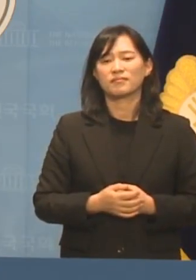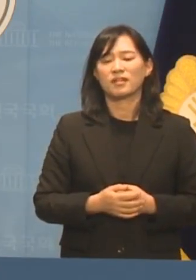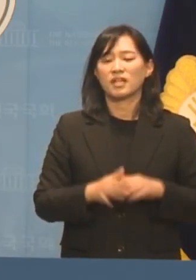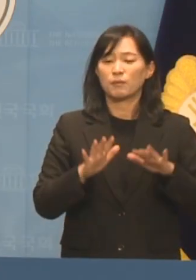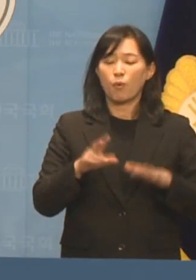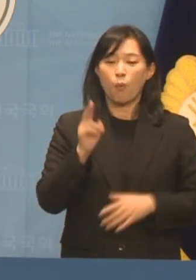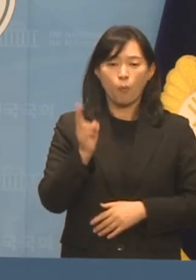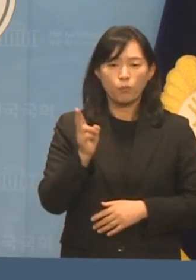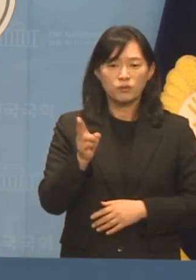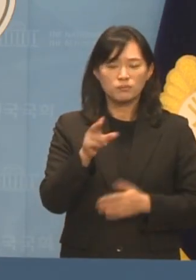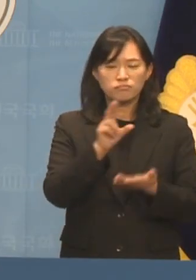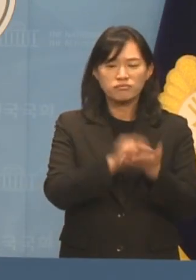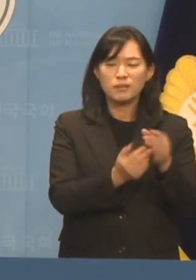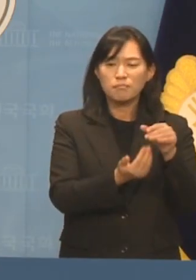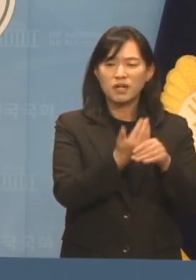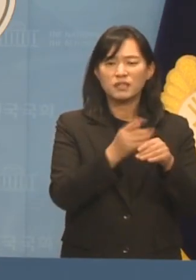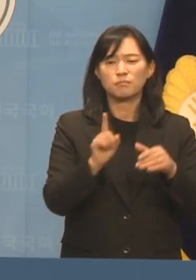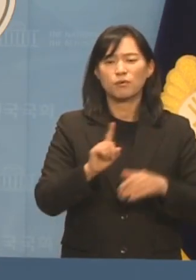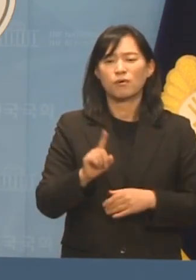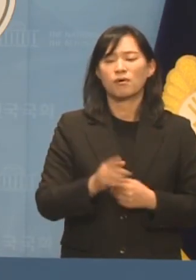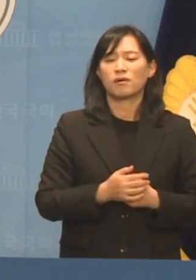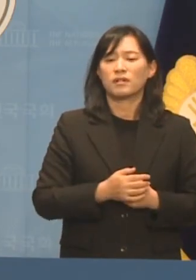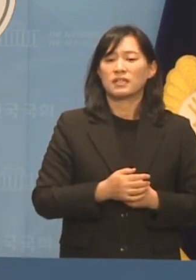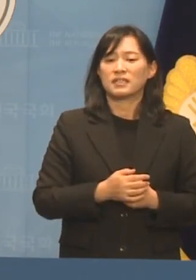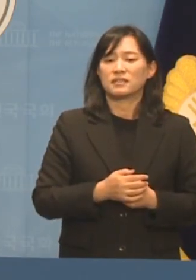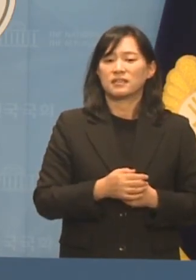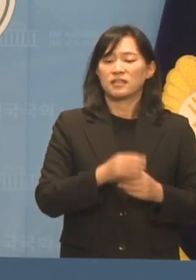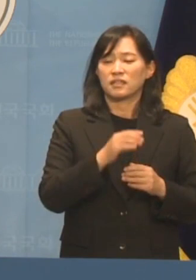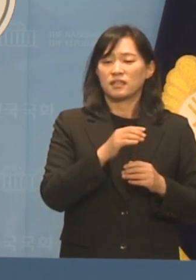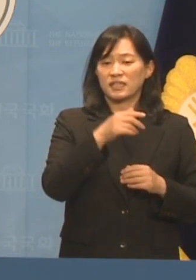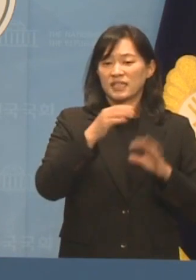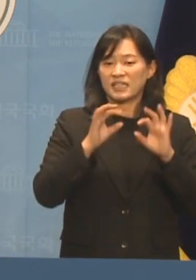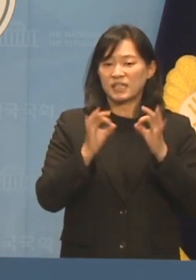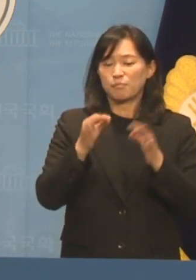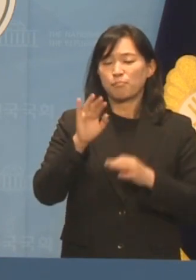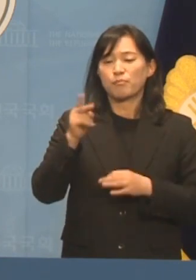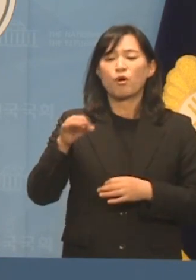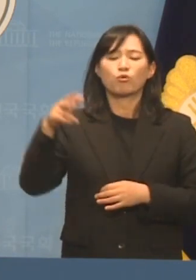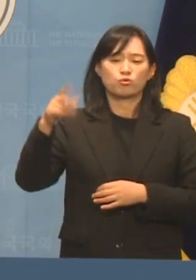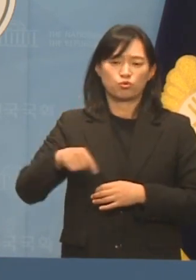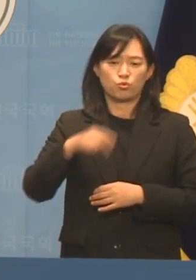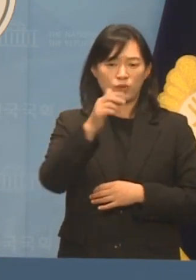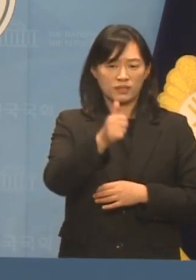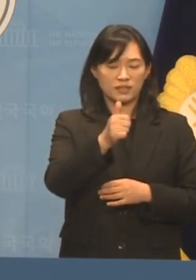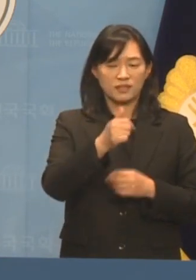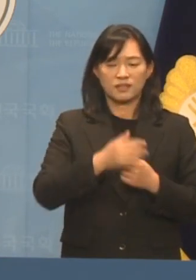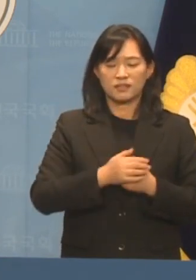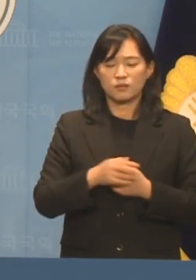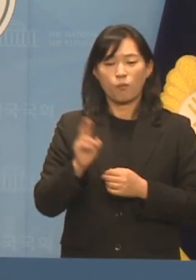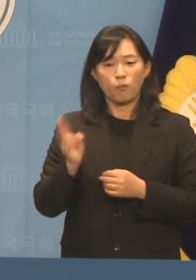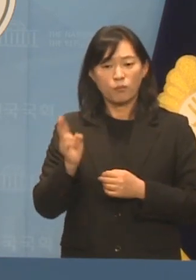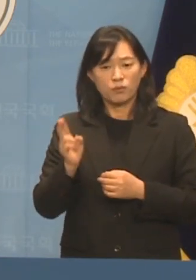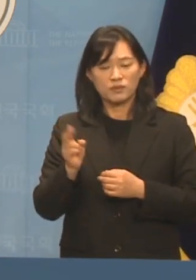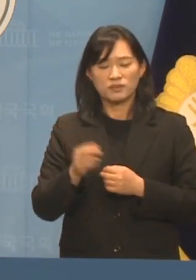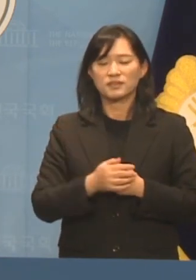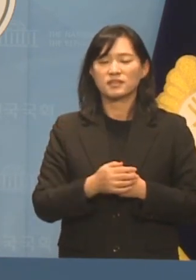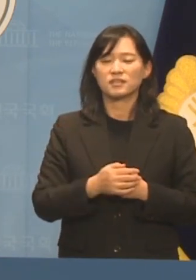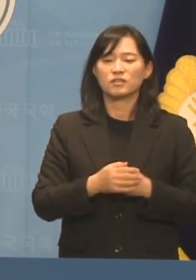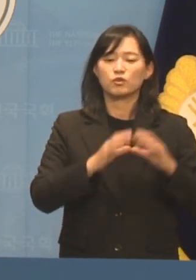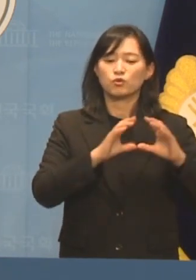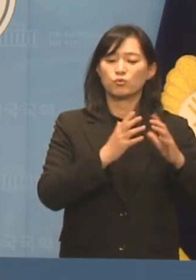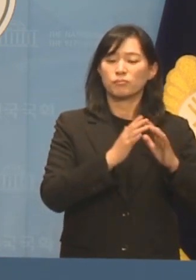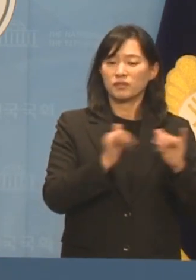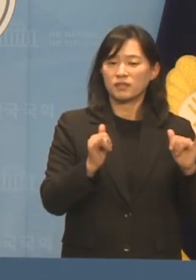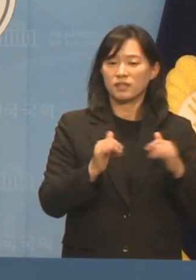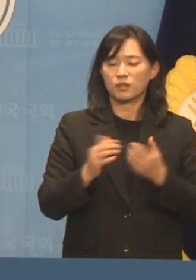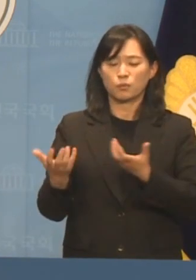이번 홈플러스 사태는 마이클 병주킴, 김병주 회장에게는 홈플러스, 국민들과